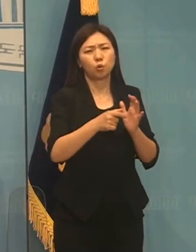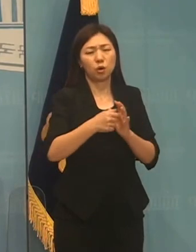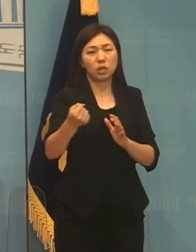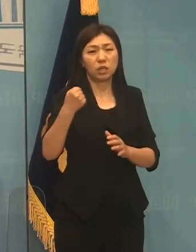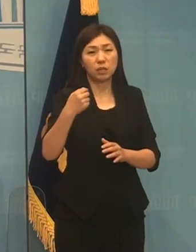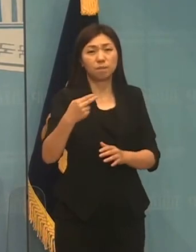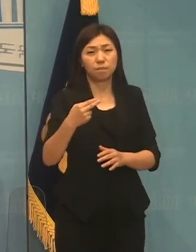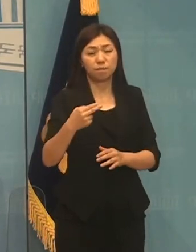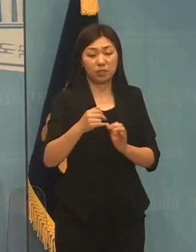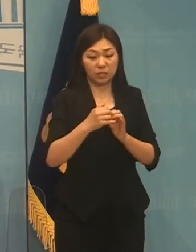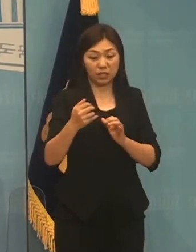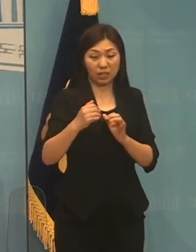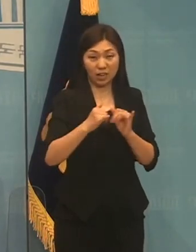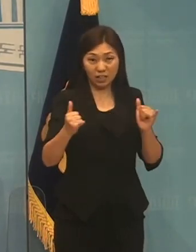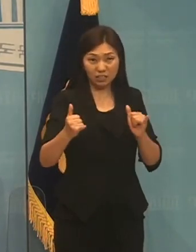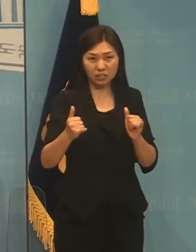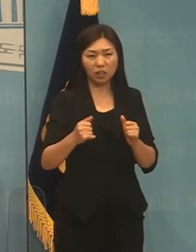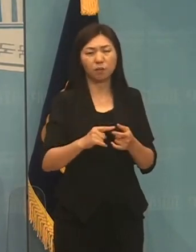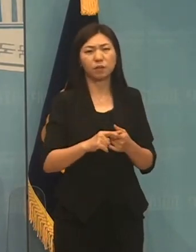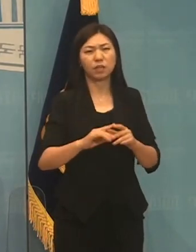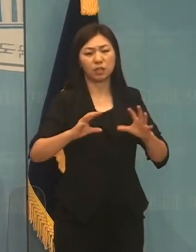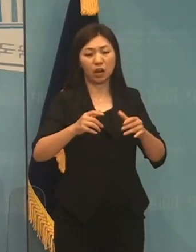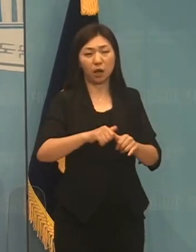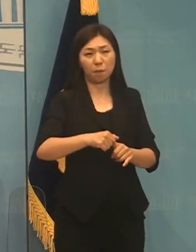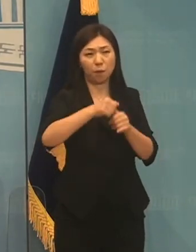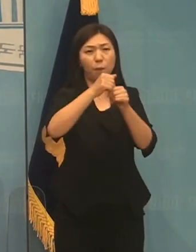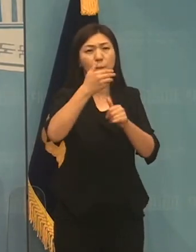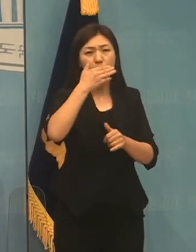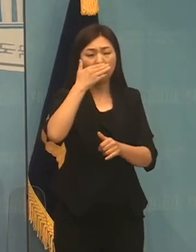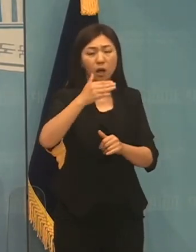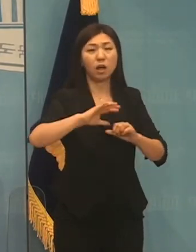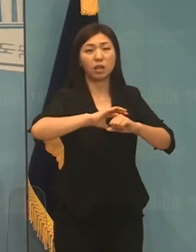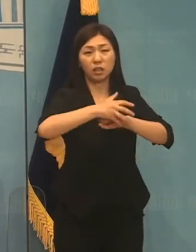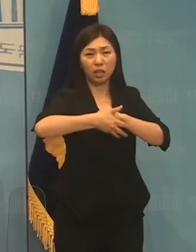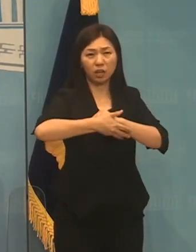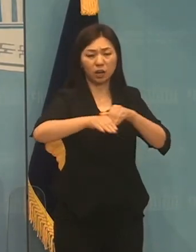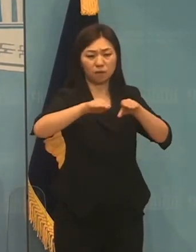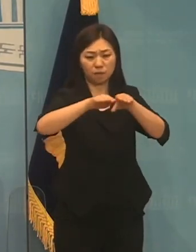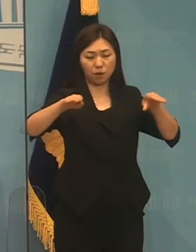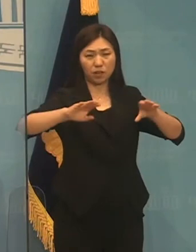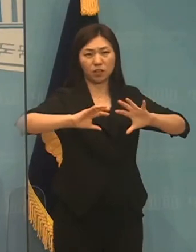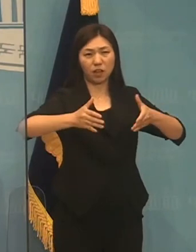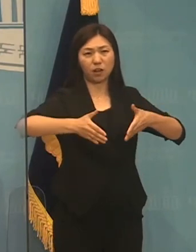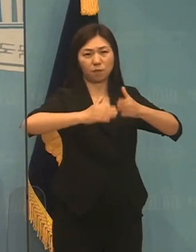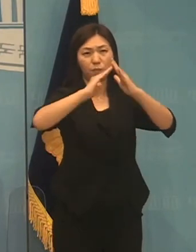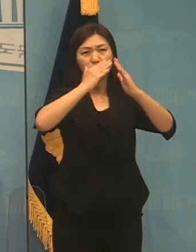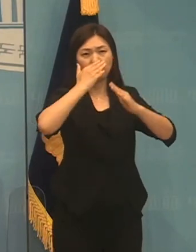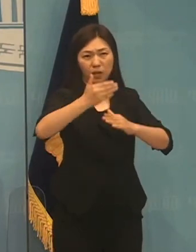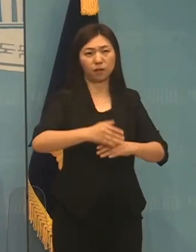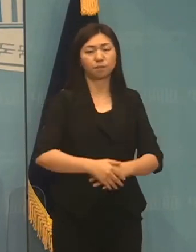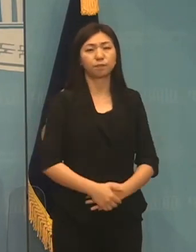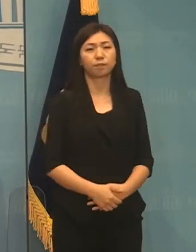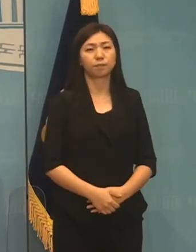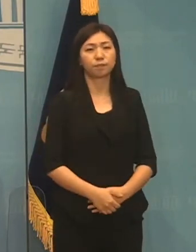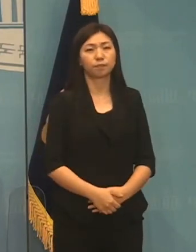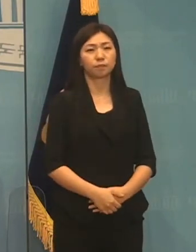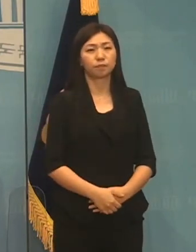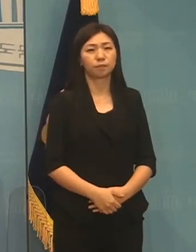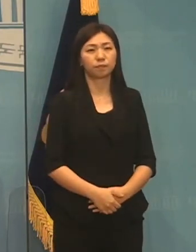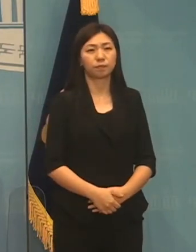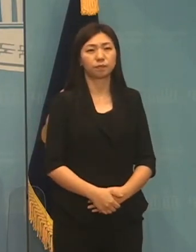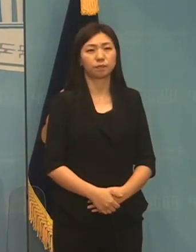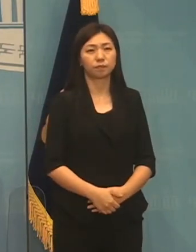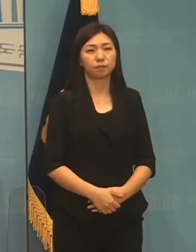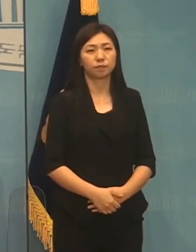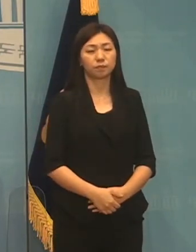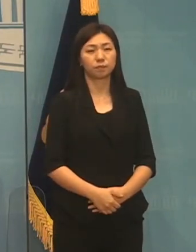구하여 세계 인류의 정정당당한 민주 국가를 다시 키울 수 있습니다. 신화는